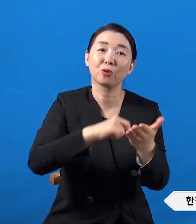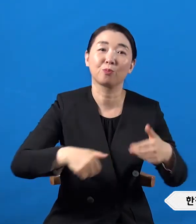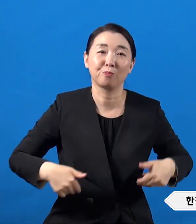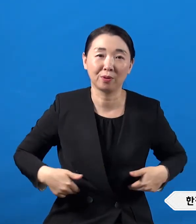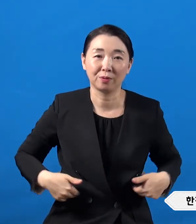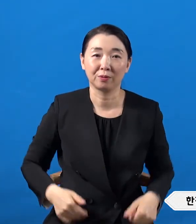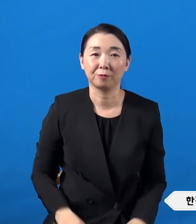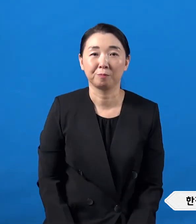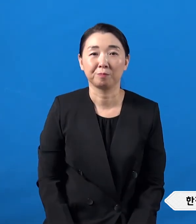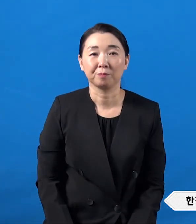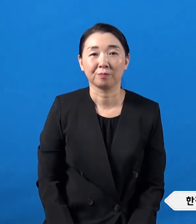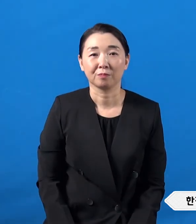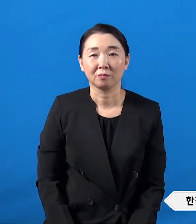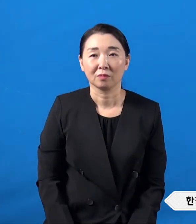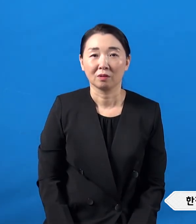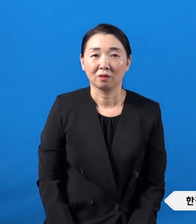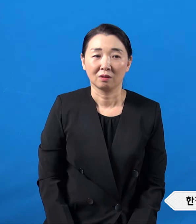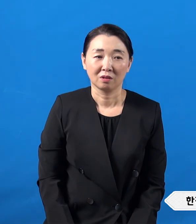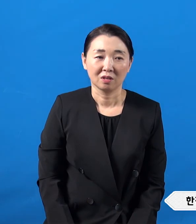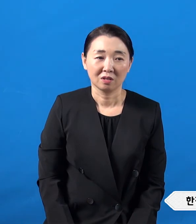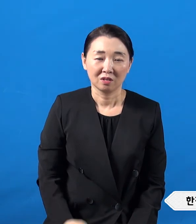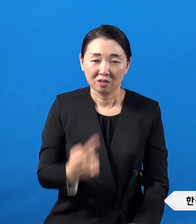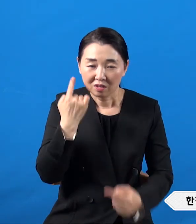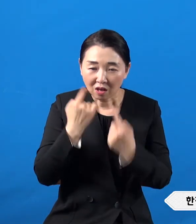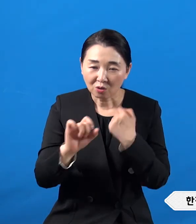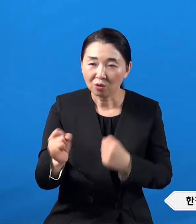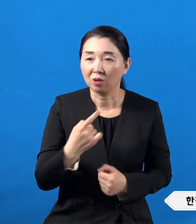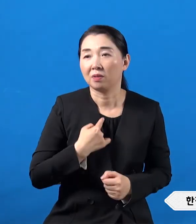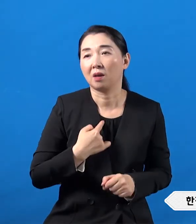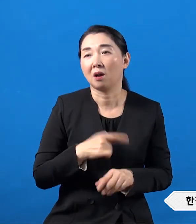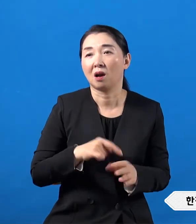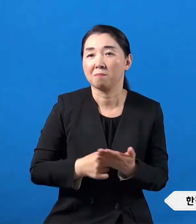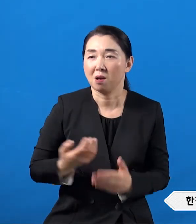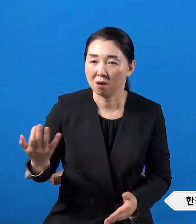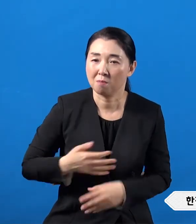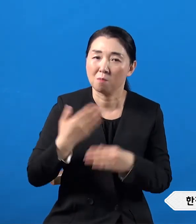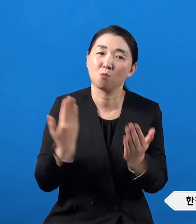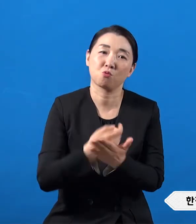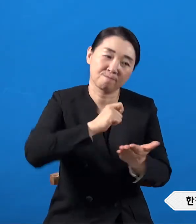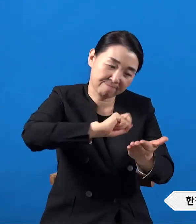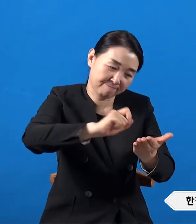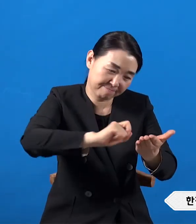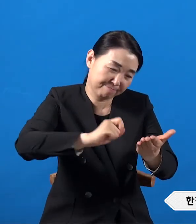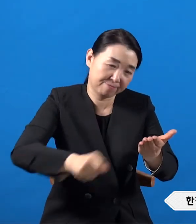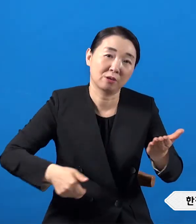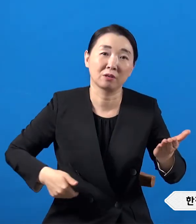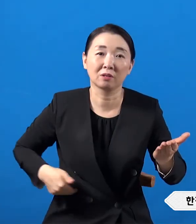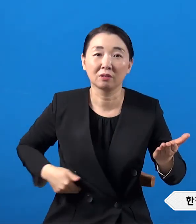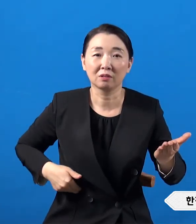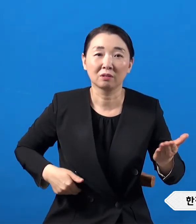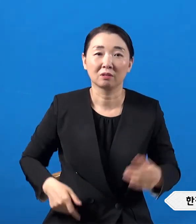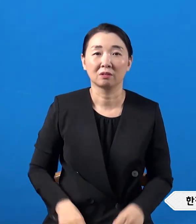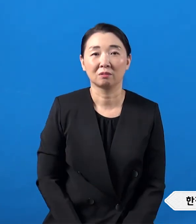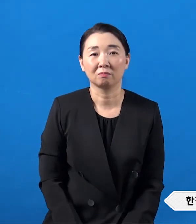하십시오. 그것 때문에 내가 얼마나 아팠는지도 있는 대로 다 기록을 하십시오.